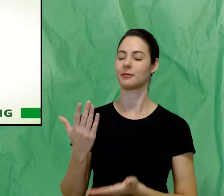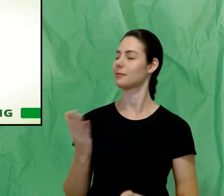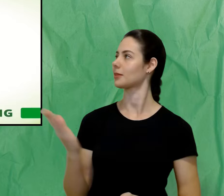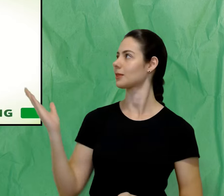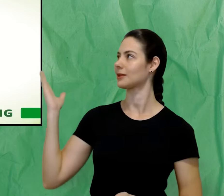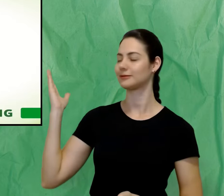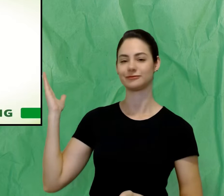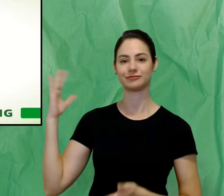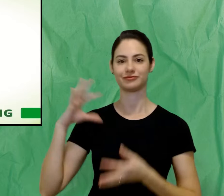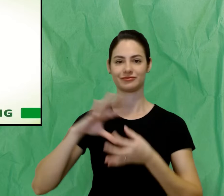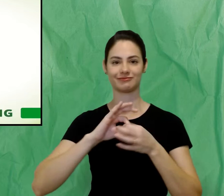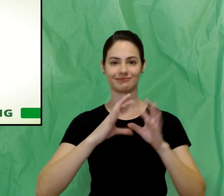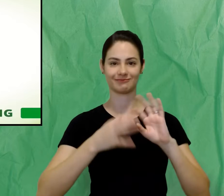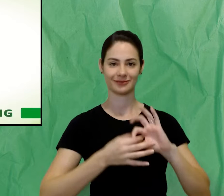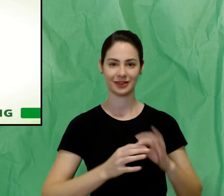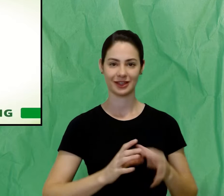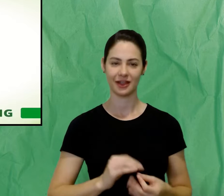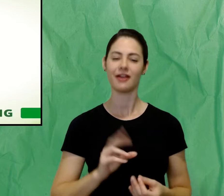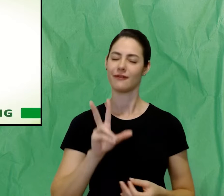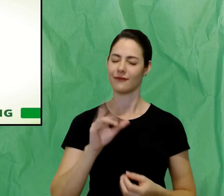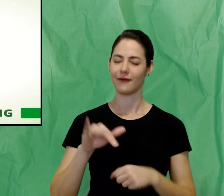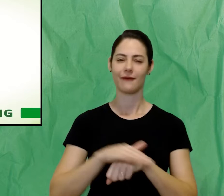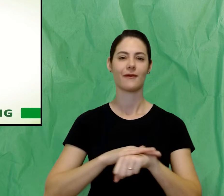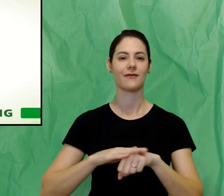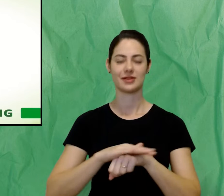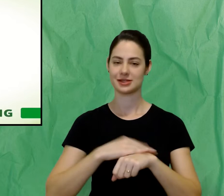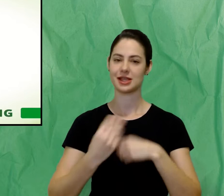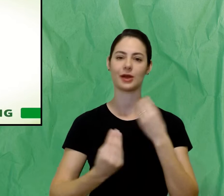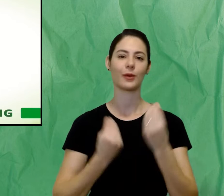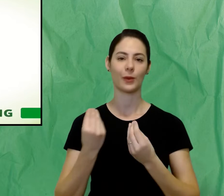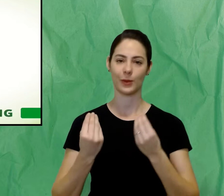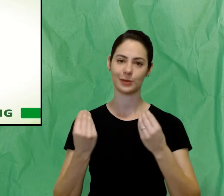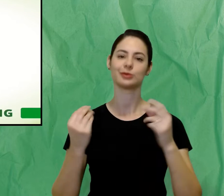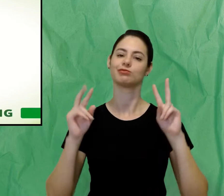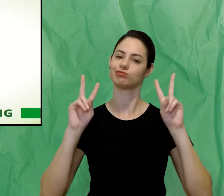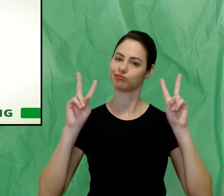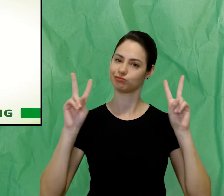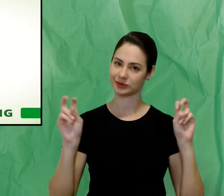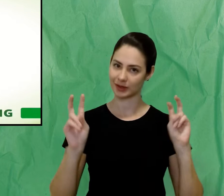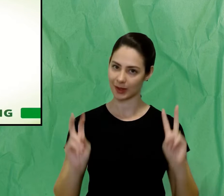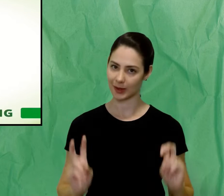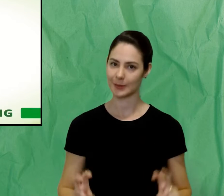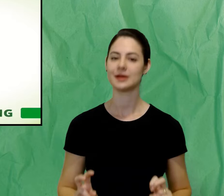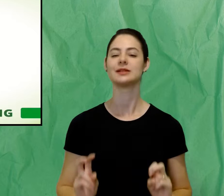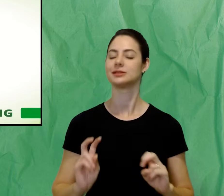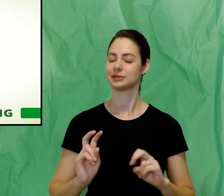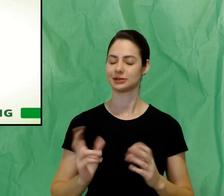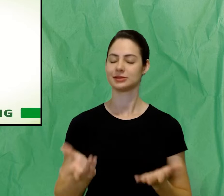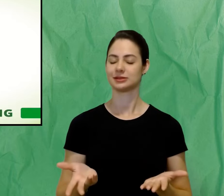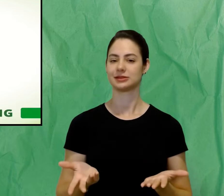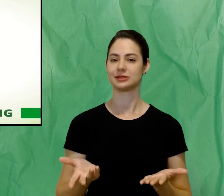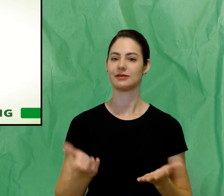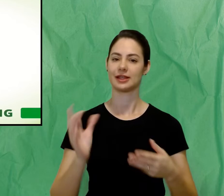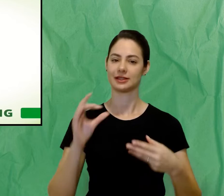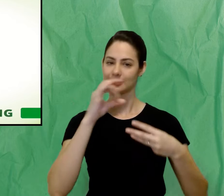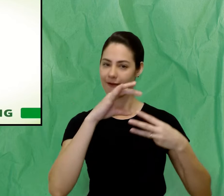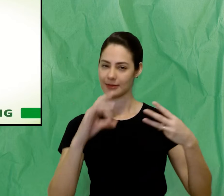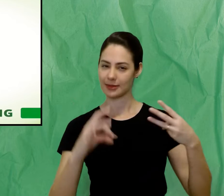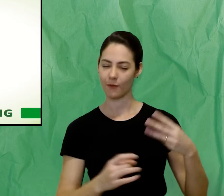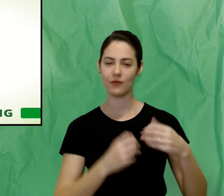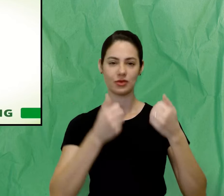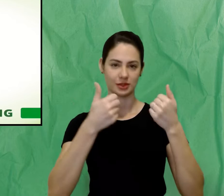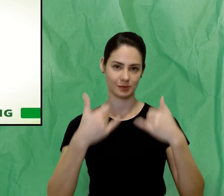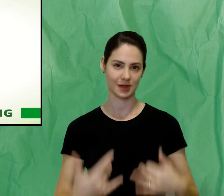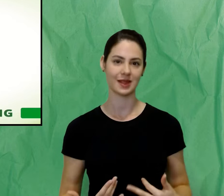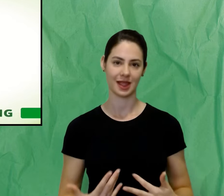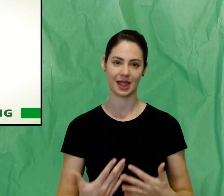um pouquinho mais sobre como desenvolver a autopromoção, como fazer networking e alguns